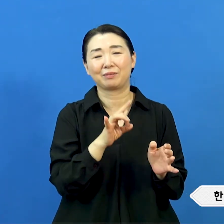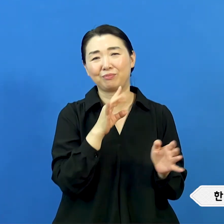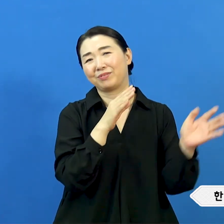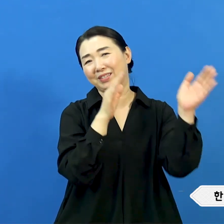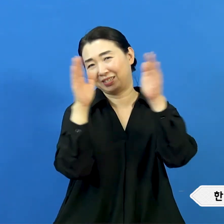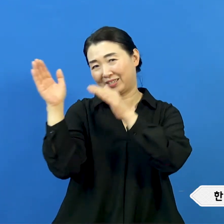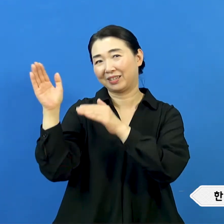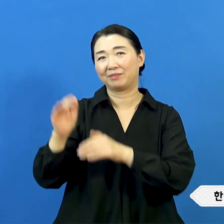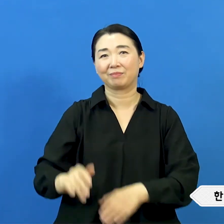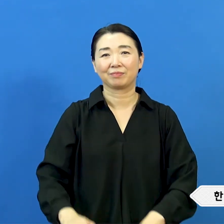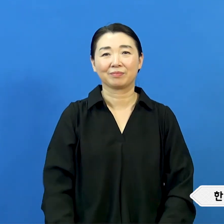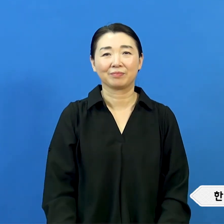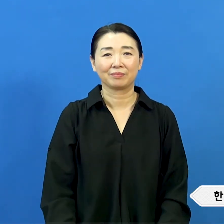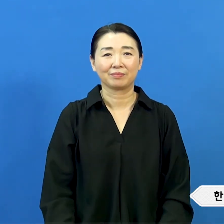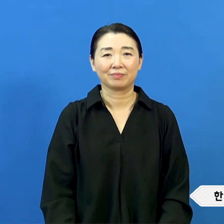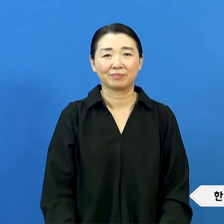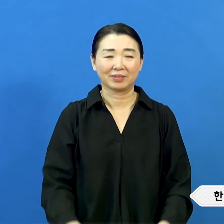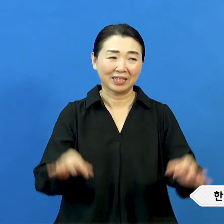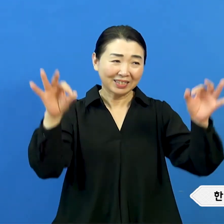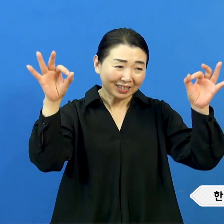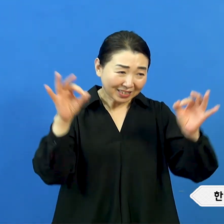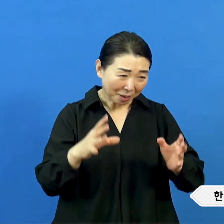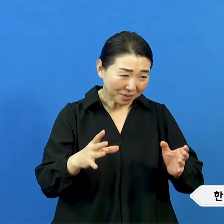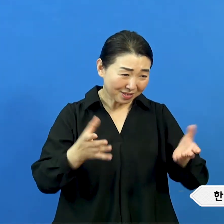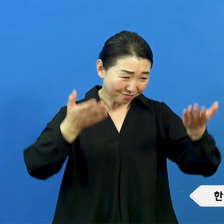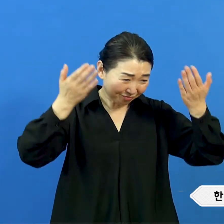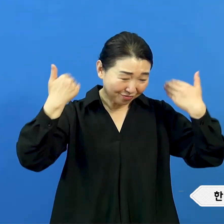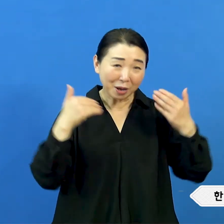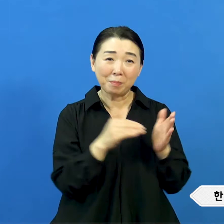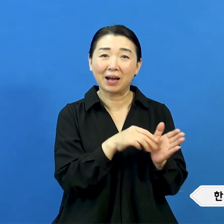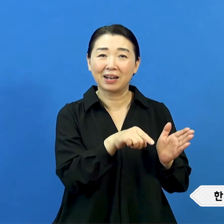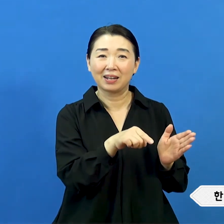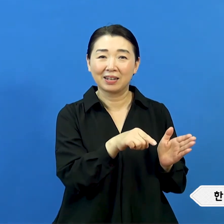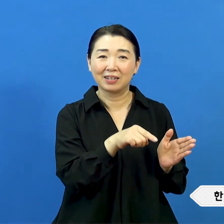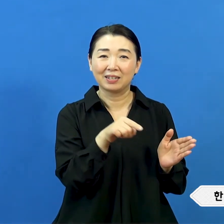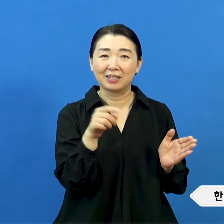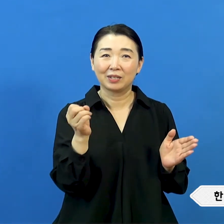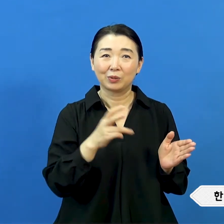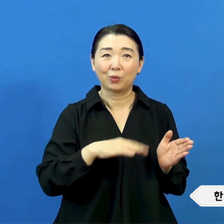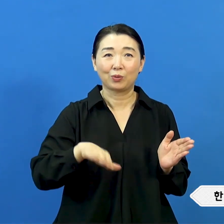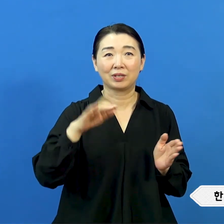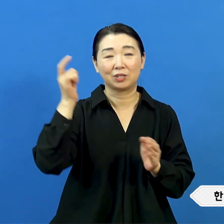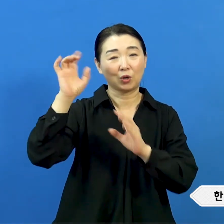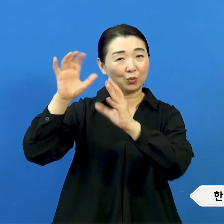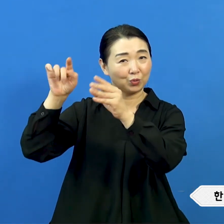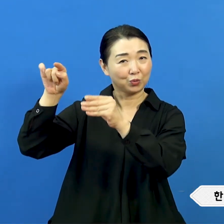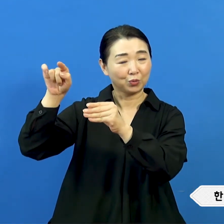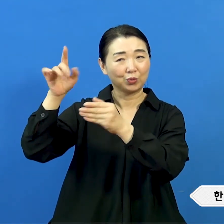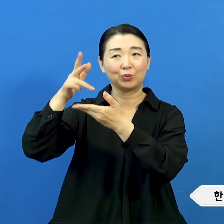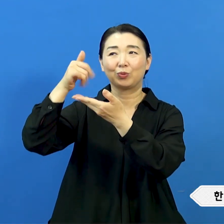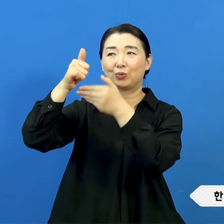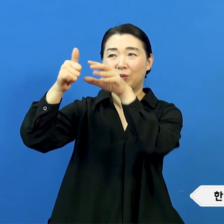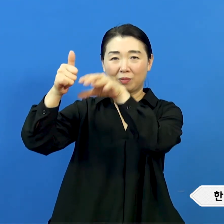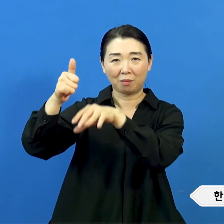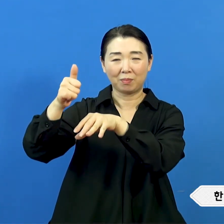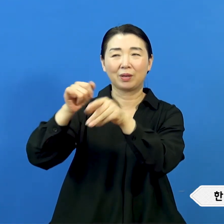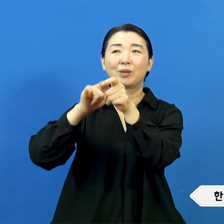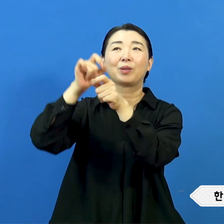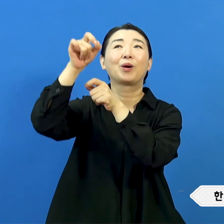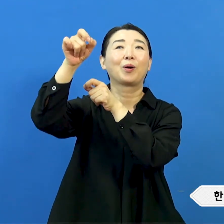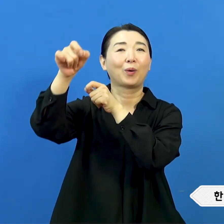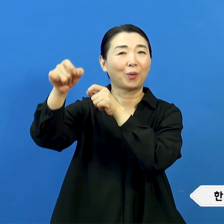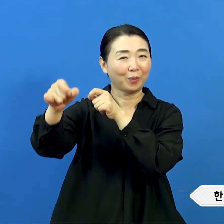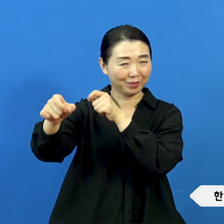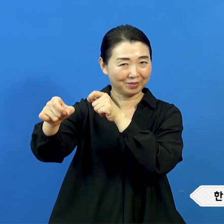것입니다. 잠시 지나가고, 그리고 우리는 천국에서 주님 앞에서